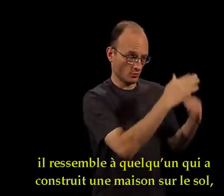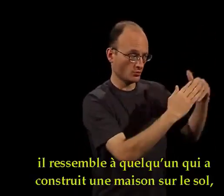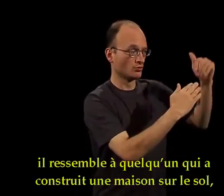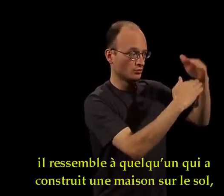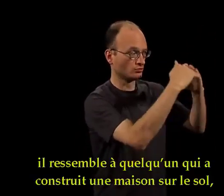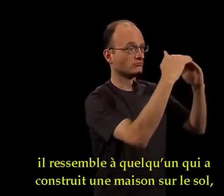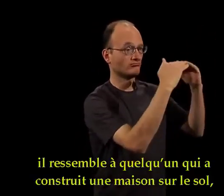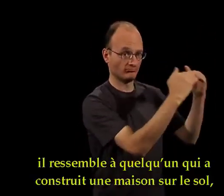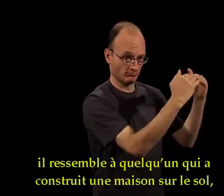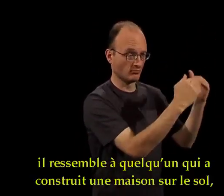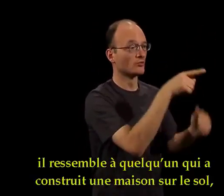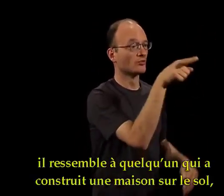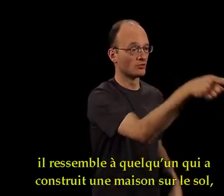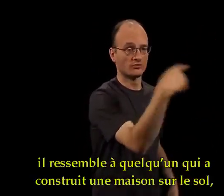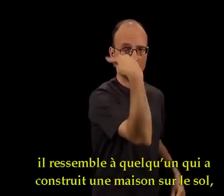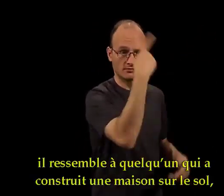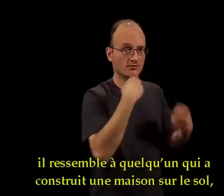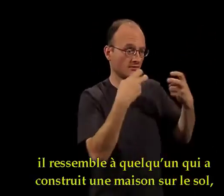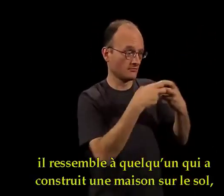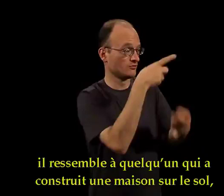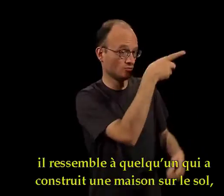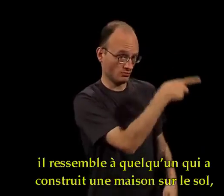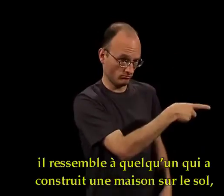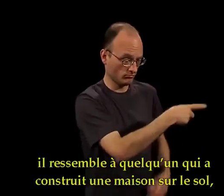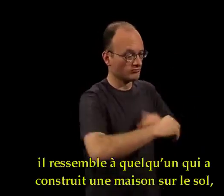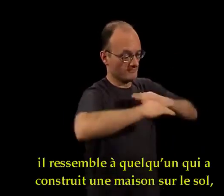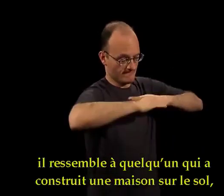Il ressemble à quelqu'un qui a construit une maison sur le sol